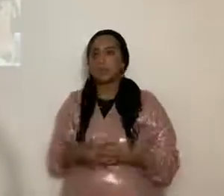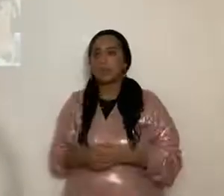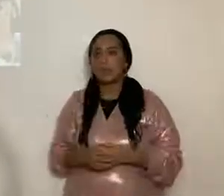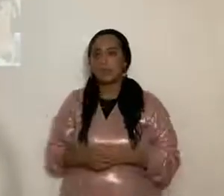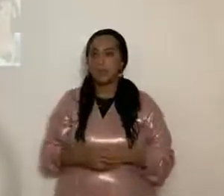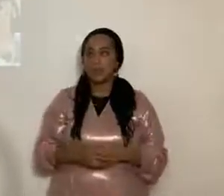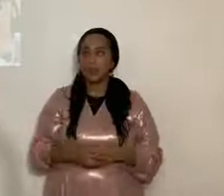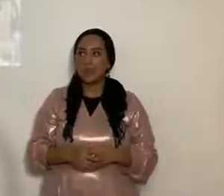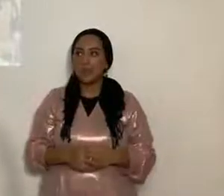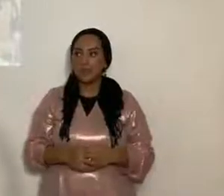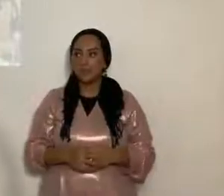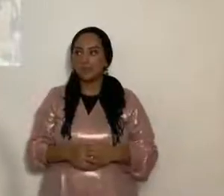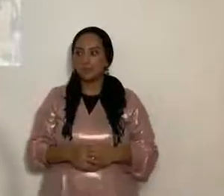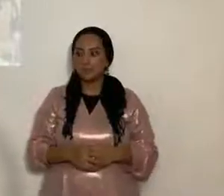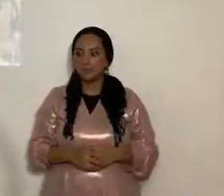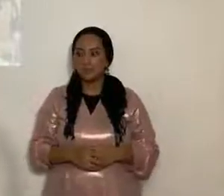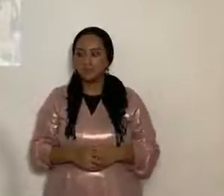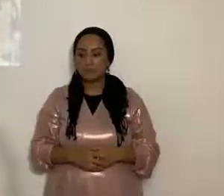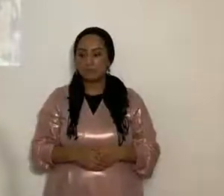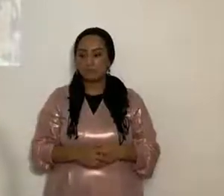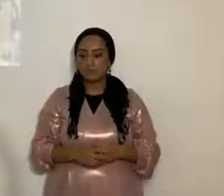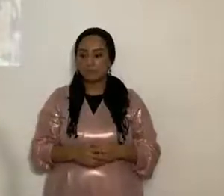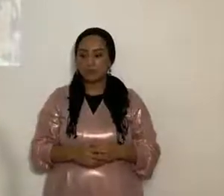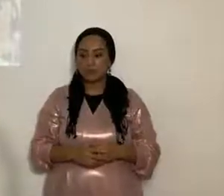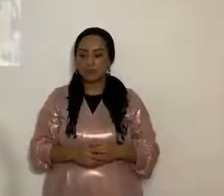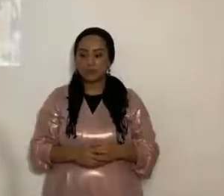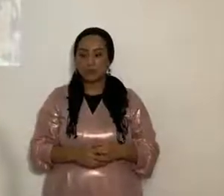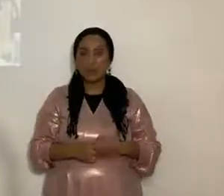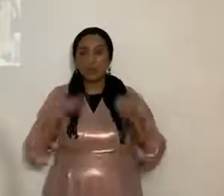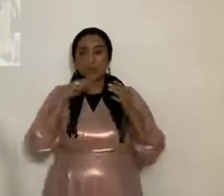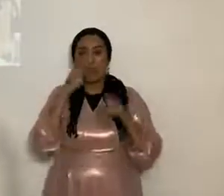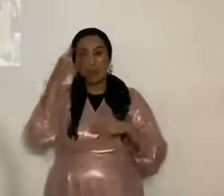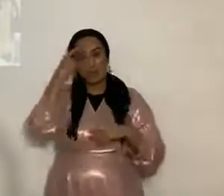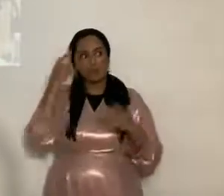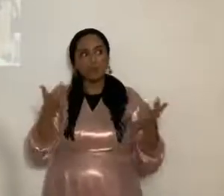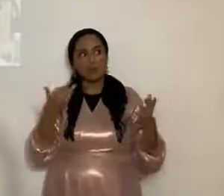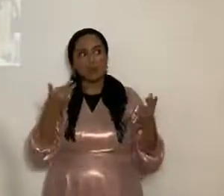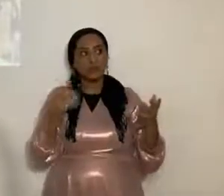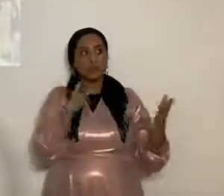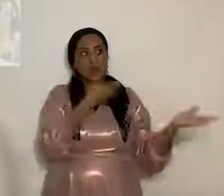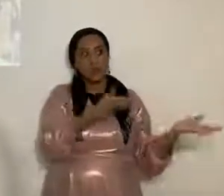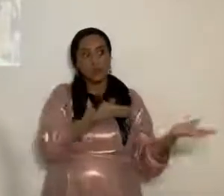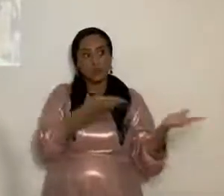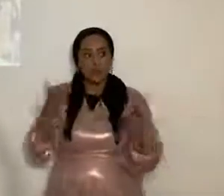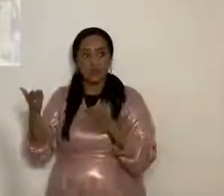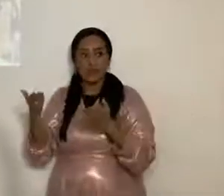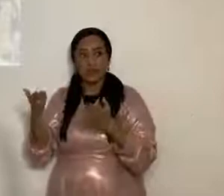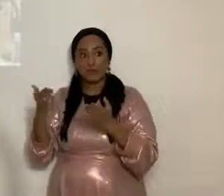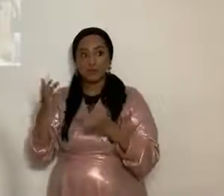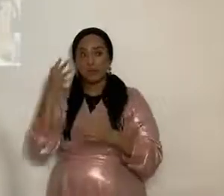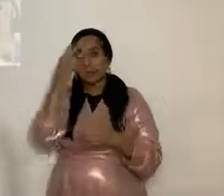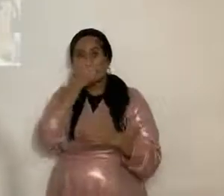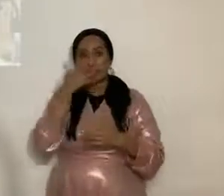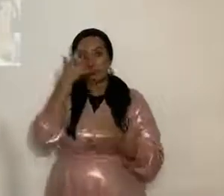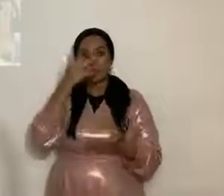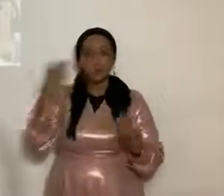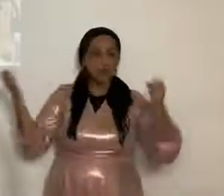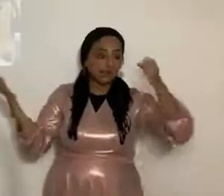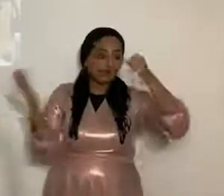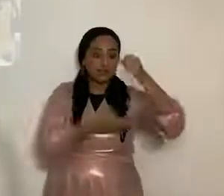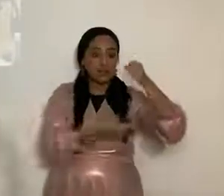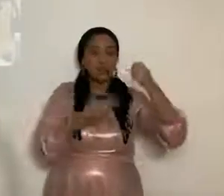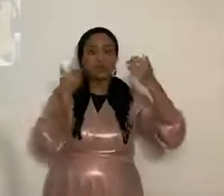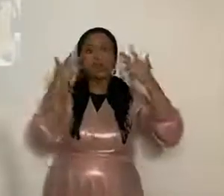mi señor el rey, de Saúl y de su linaje. O sea, ellos pensaron: bueno, vamos a llevarle la cabeza de Isboset y le decimos que ya